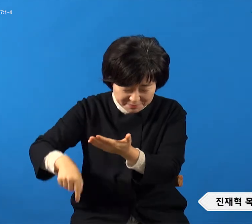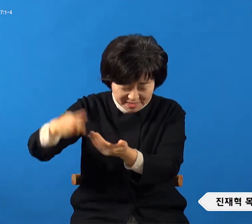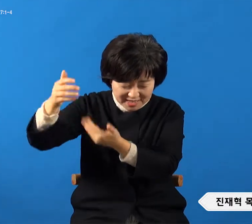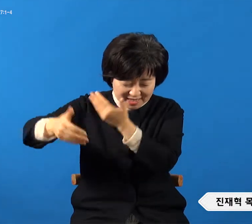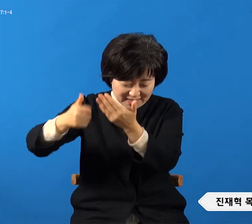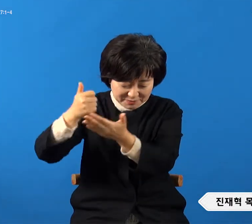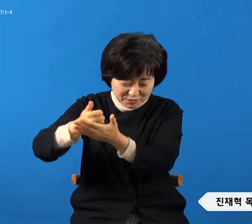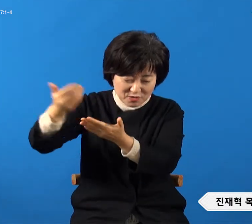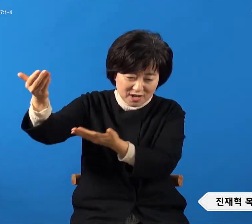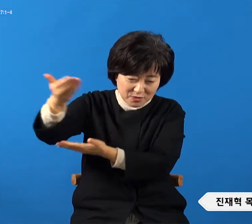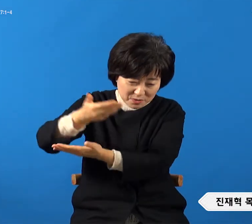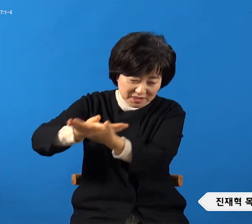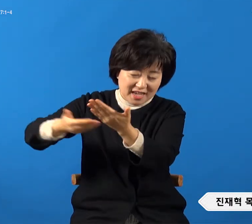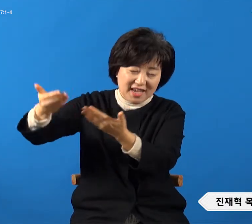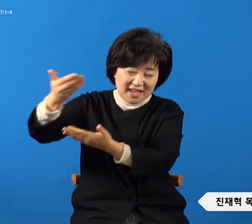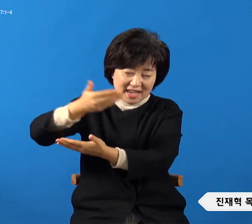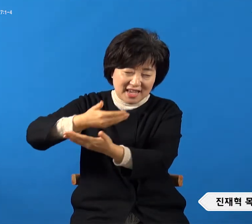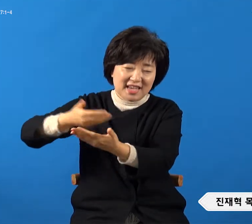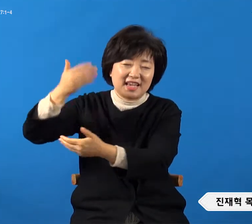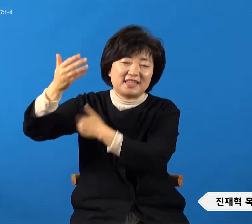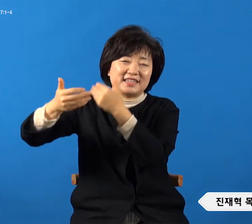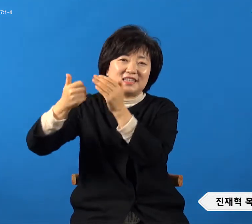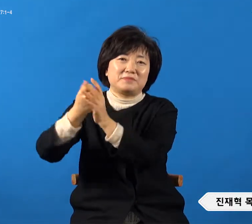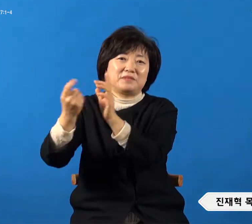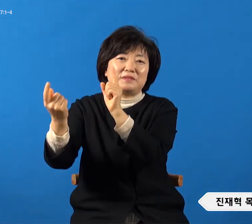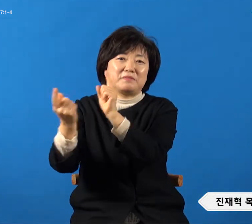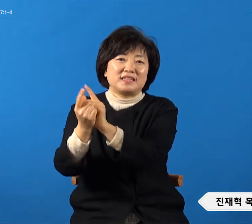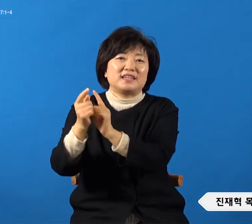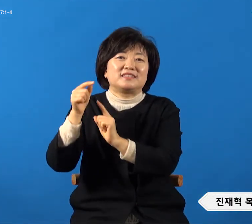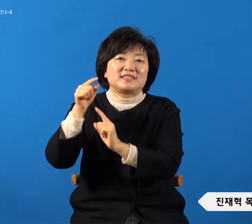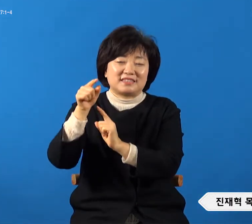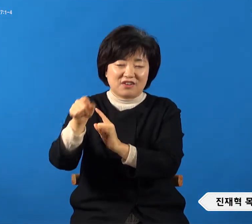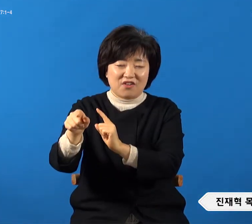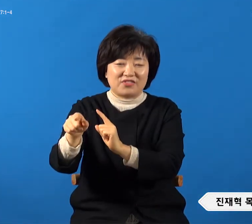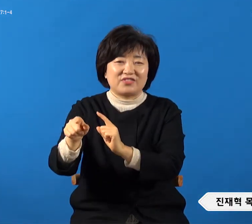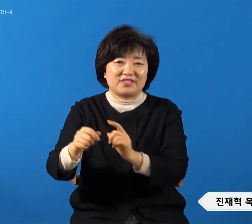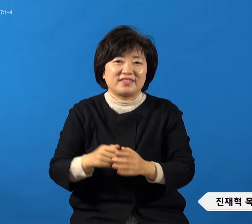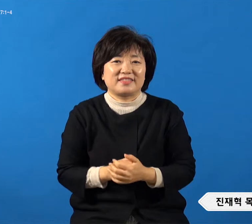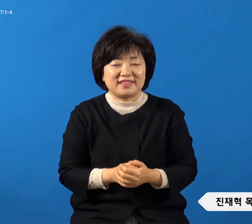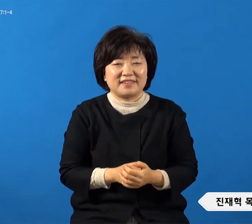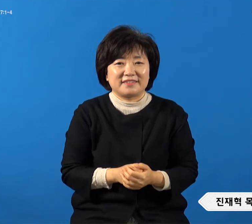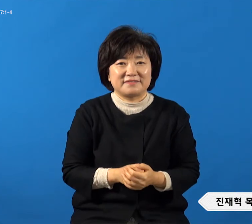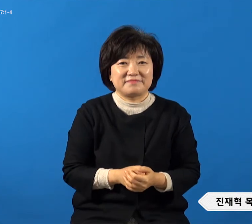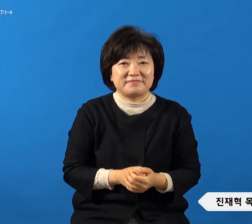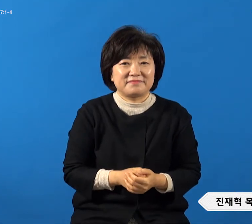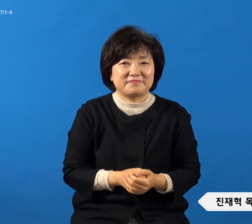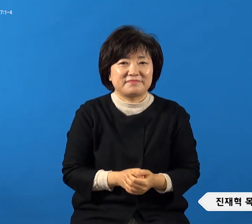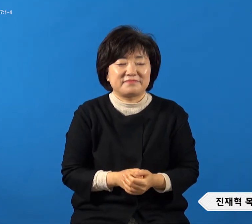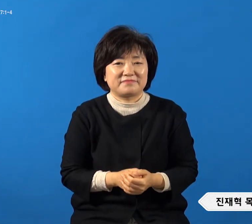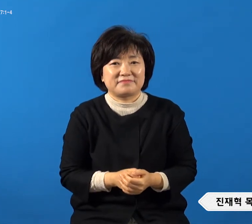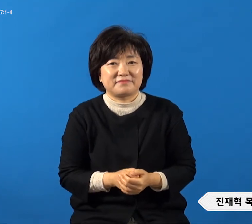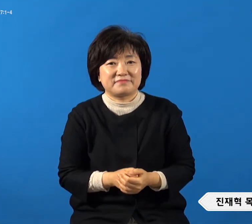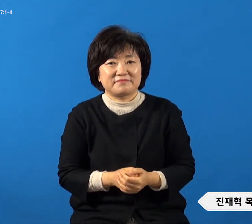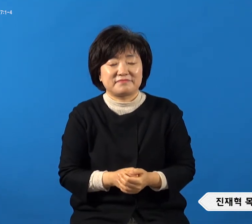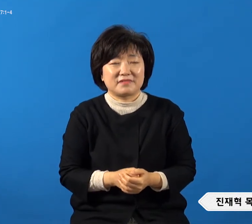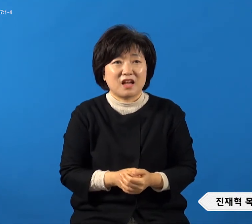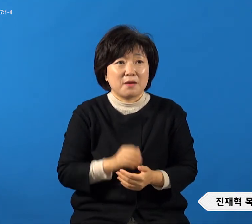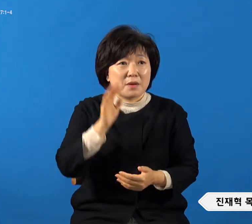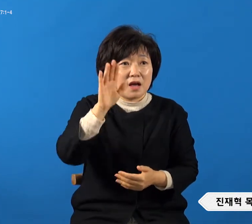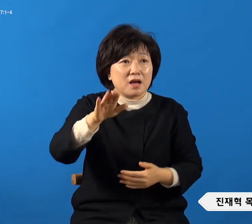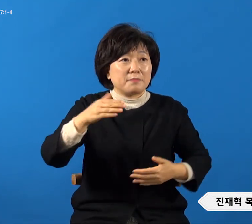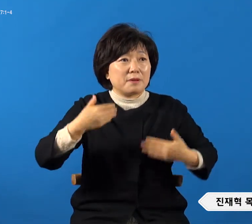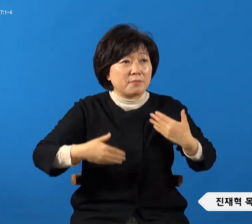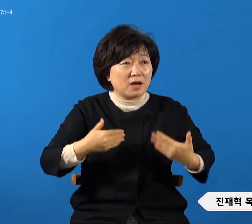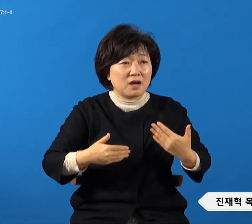하나님을 만나는 것, 바로 이 고독의 모습을 성경은 설명합니다. 앞을 보기